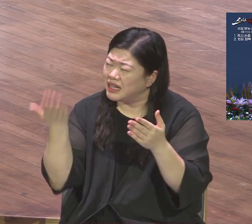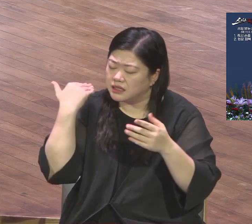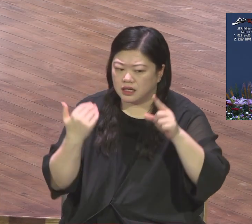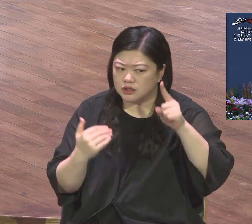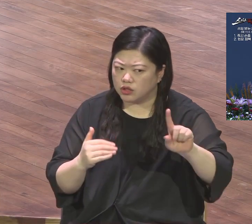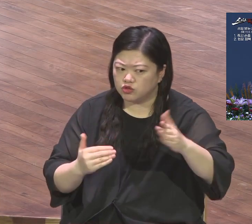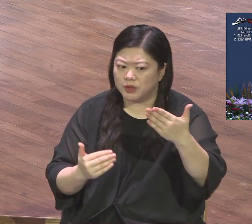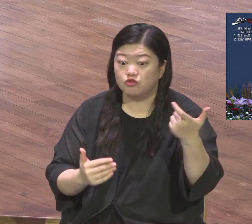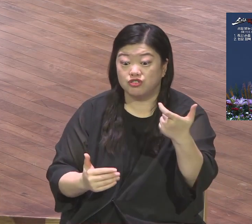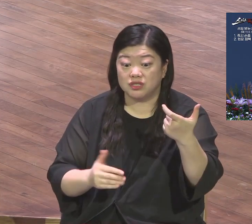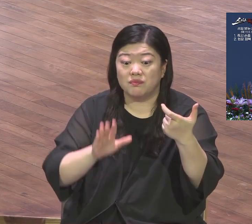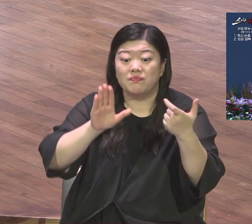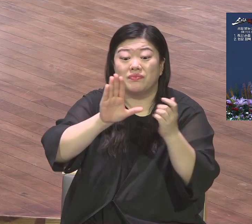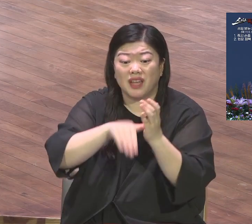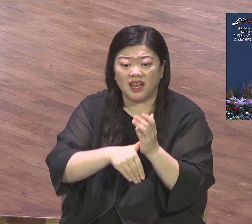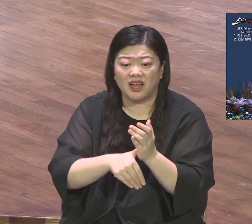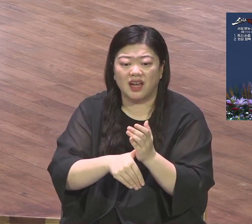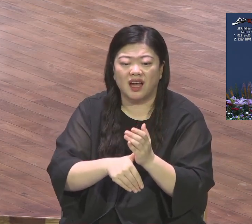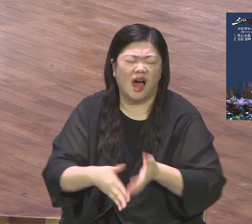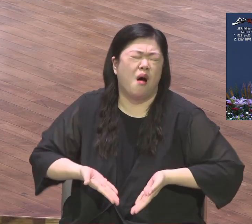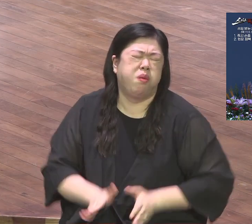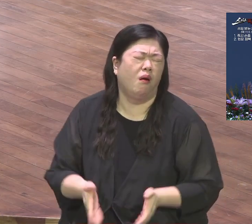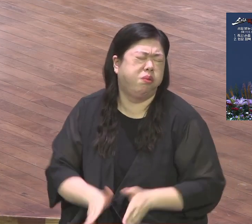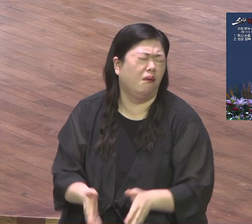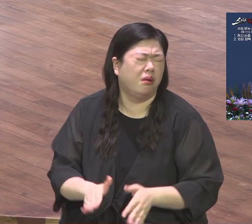뭐라고 나왔습니까? 덮어놓고 나타보면